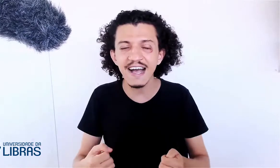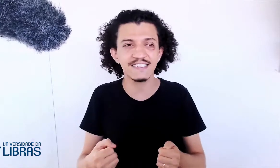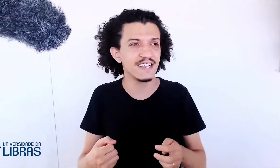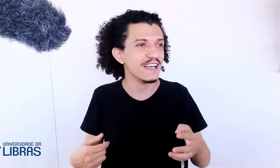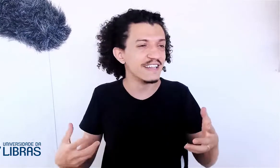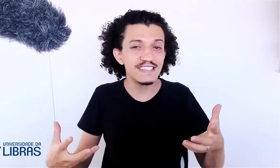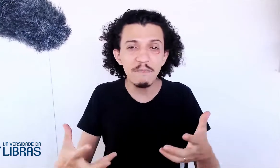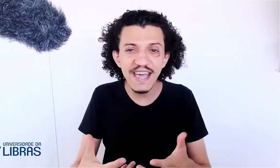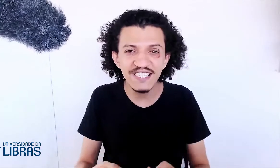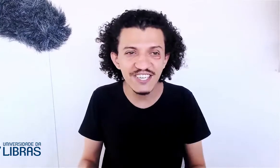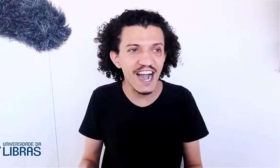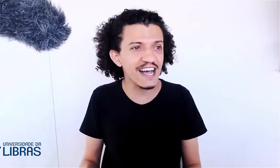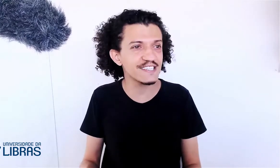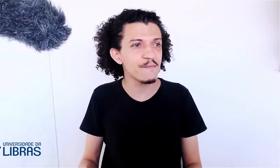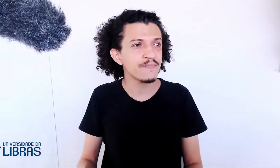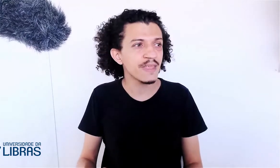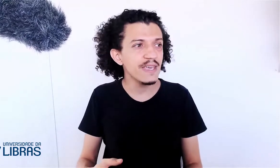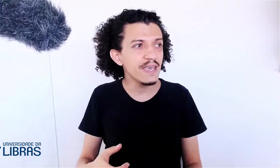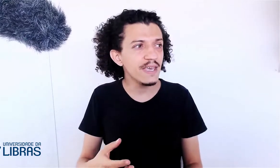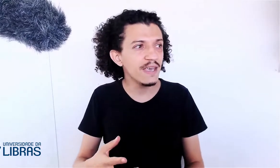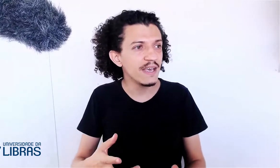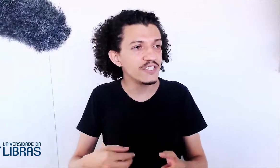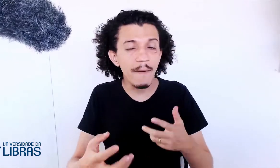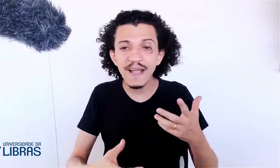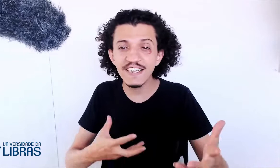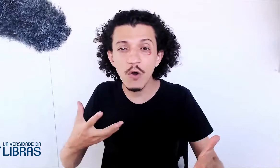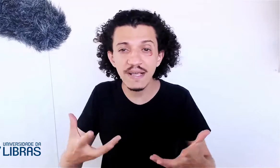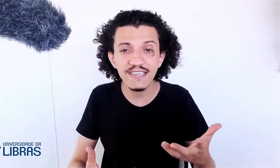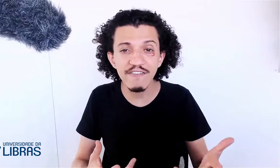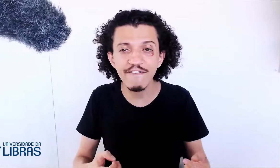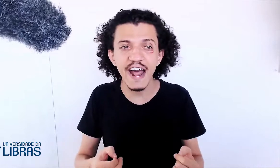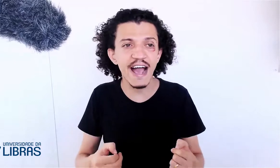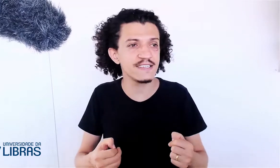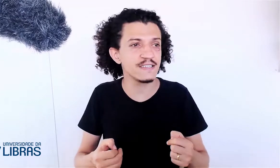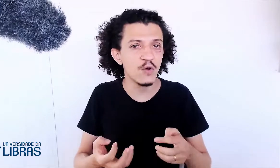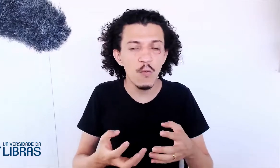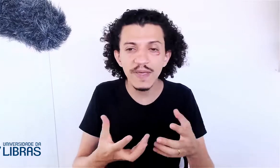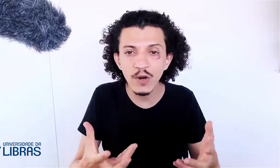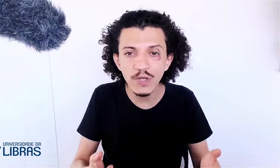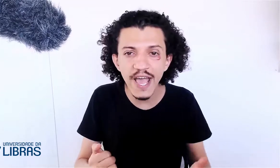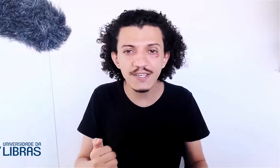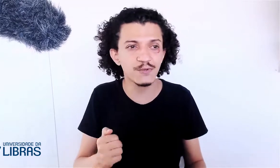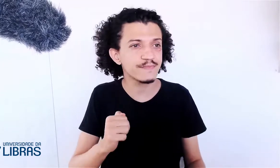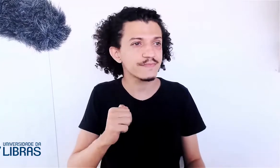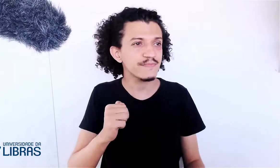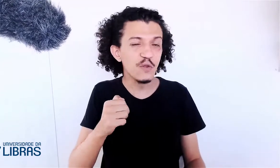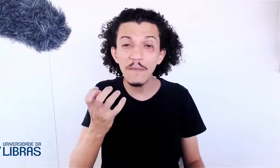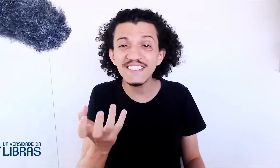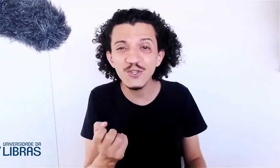casa, desse ambiente de casa, e de repente você começa a escrever frases, um pequeno texto, uma